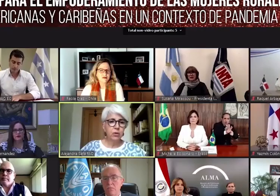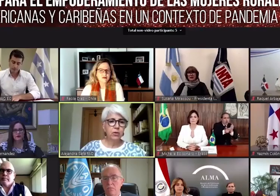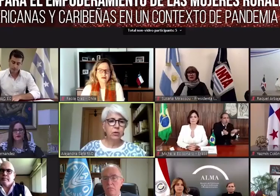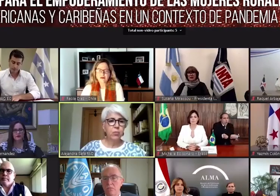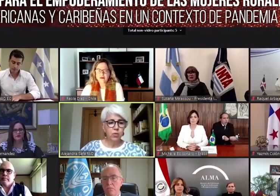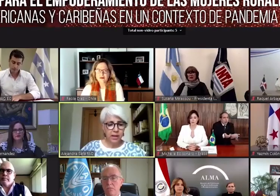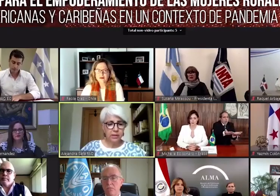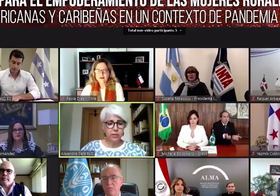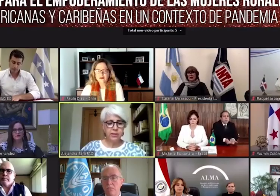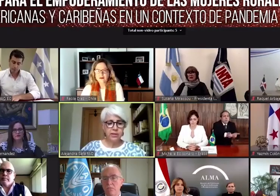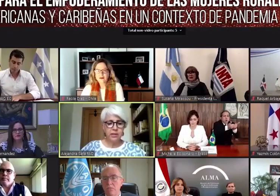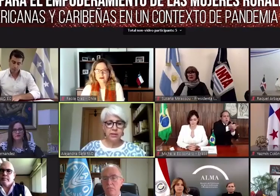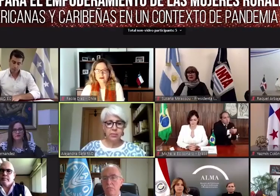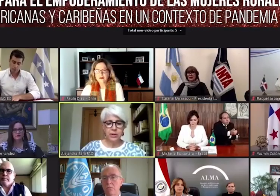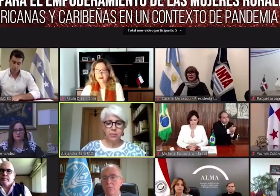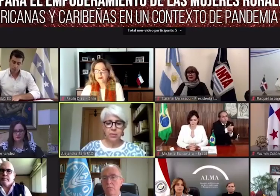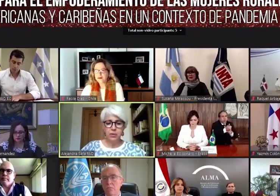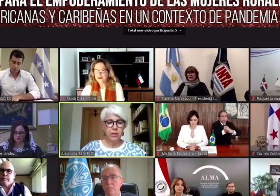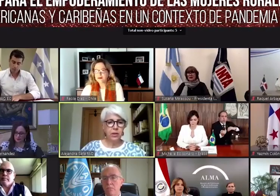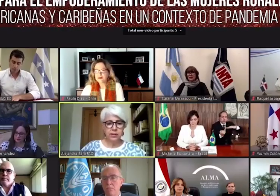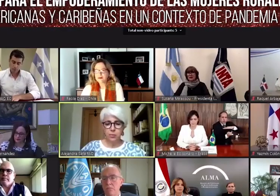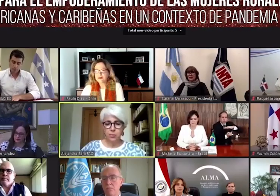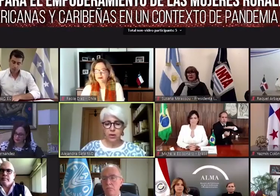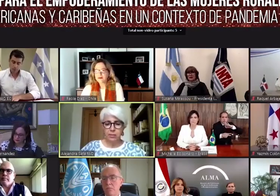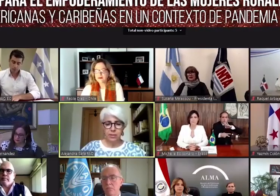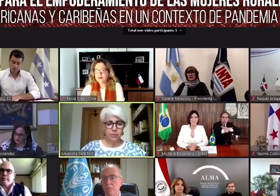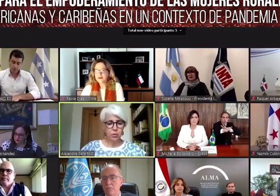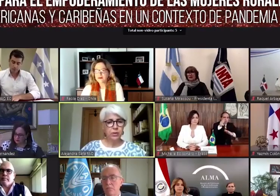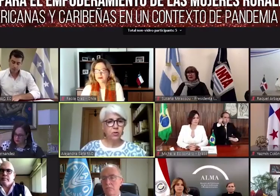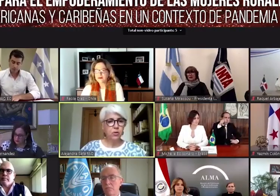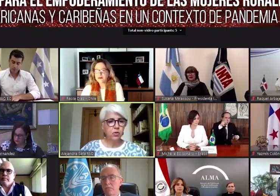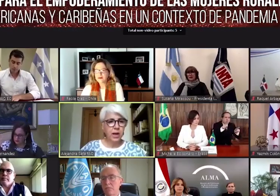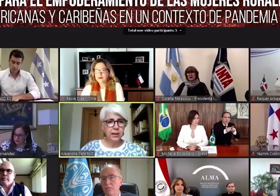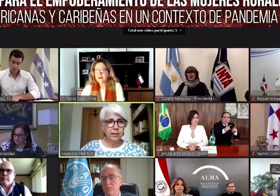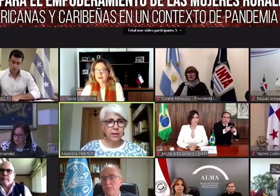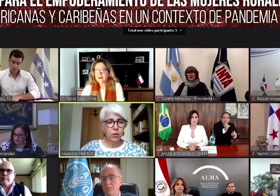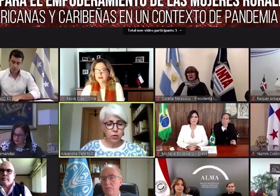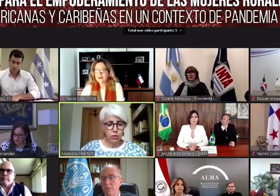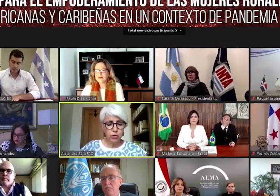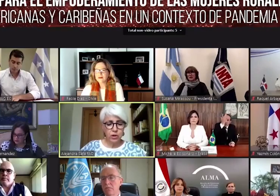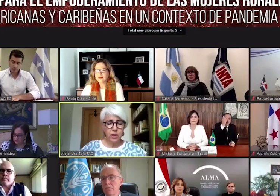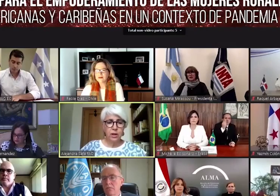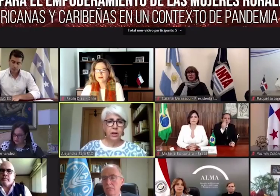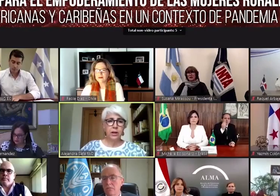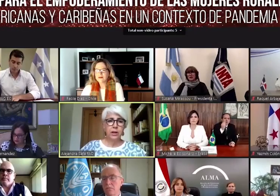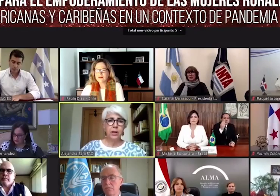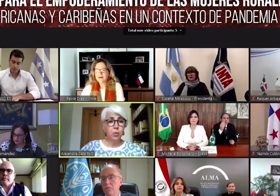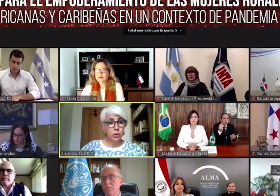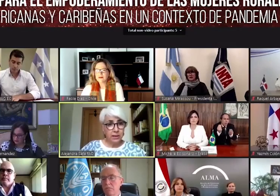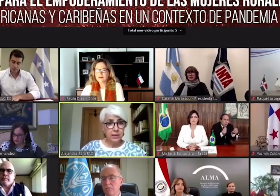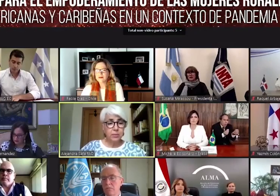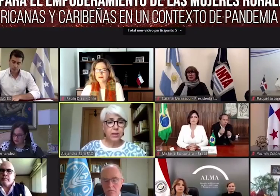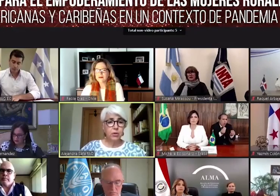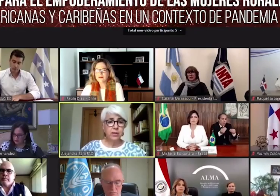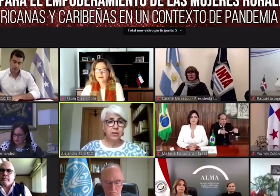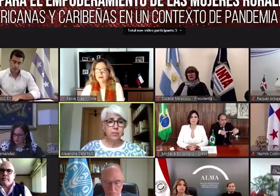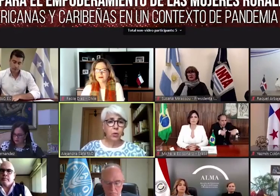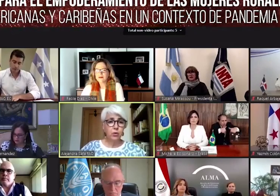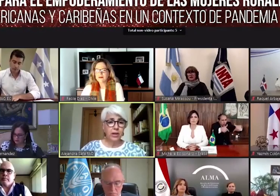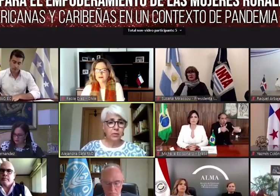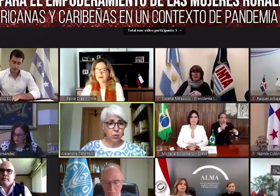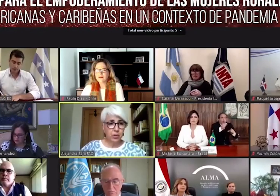a mercados, impulsando iniciativas de emprendimiento a través de programas de protección social, entre otros. Importante también